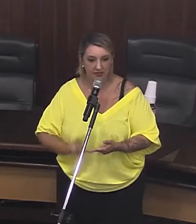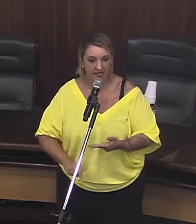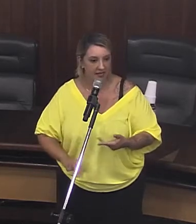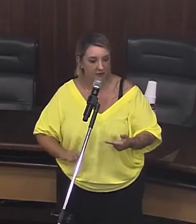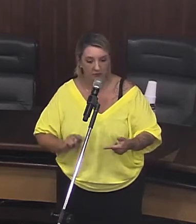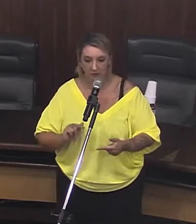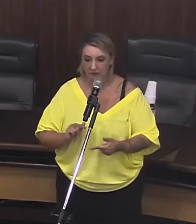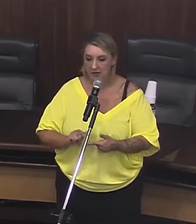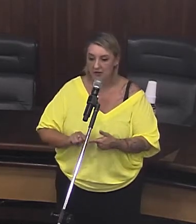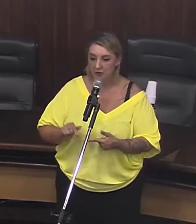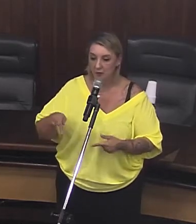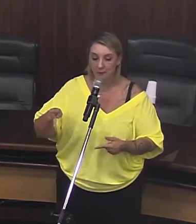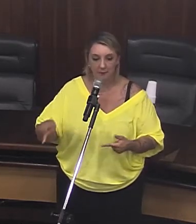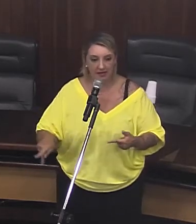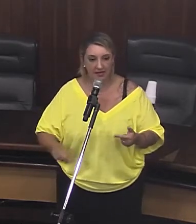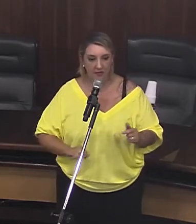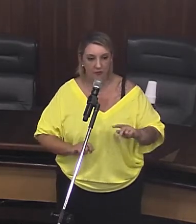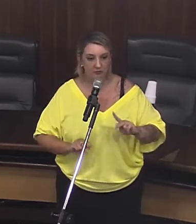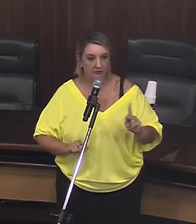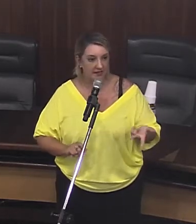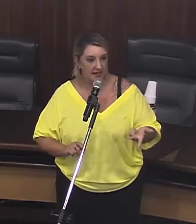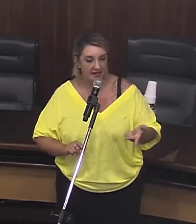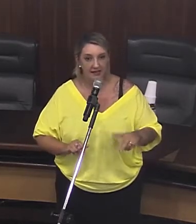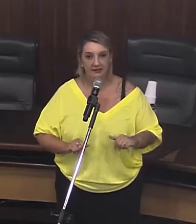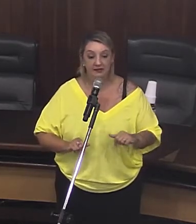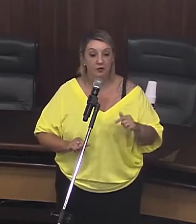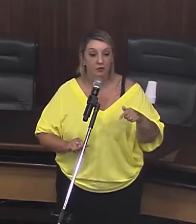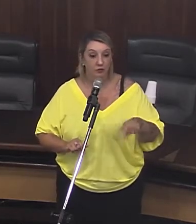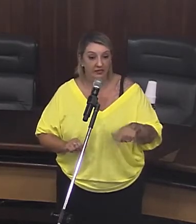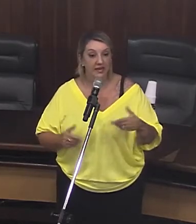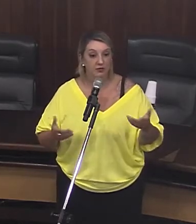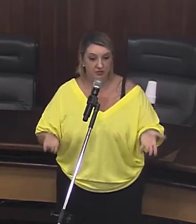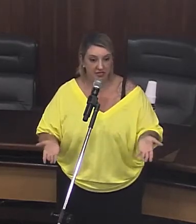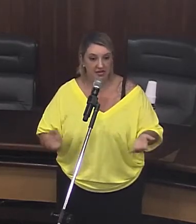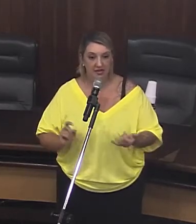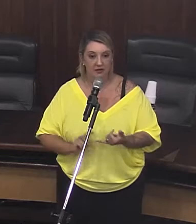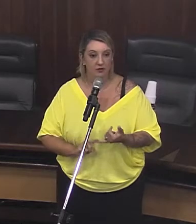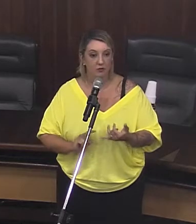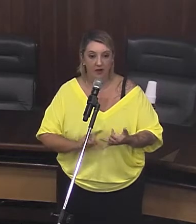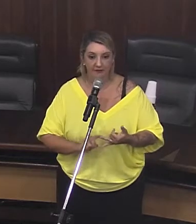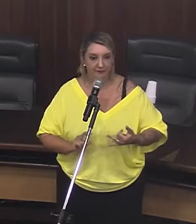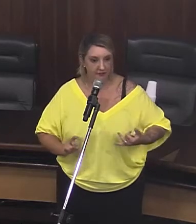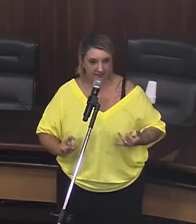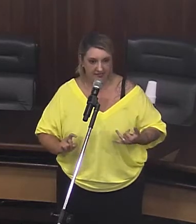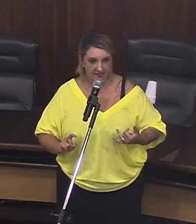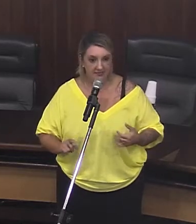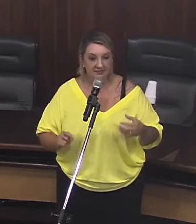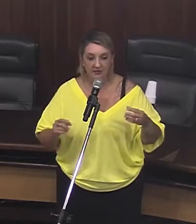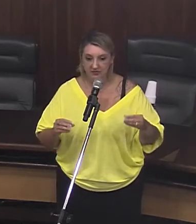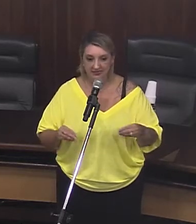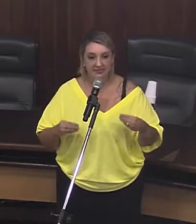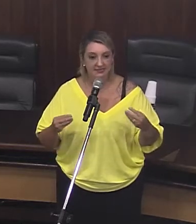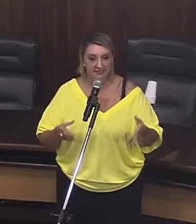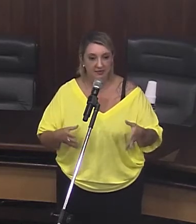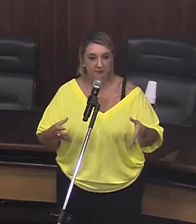Q, com P, com K. O Q e o G, o F e o T, são as letras que são